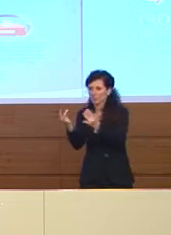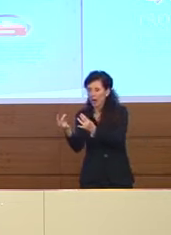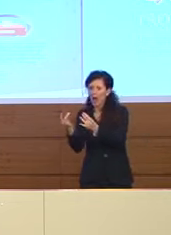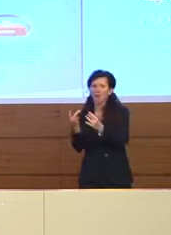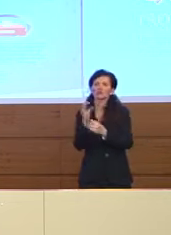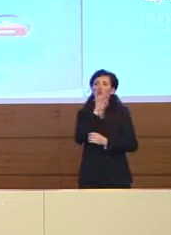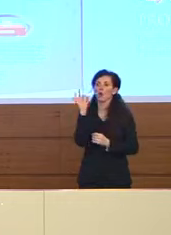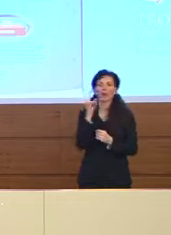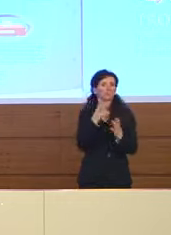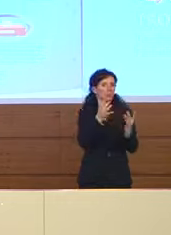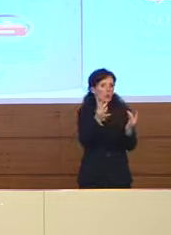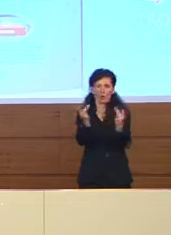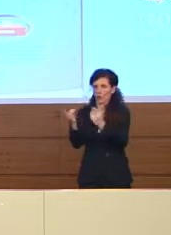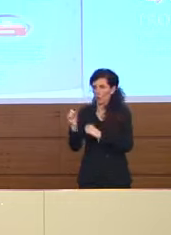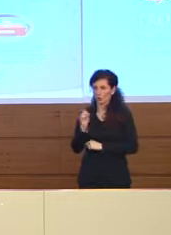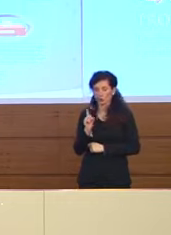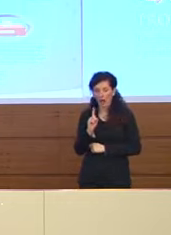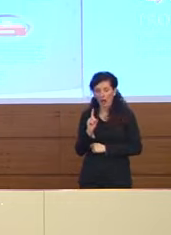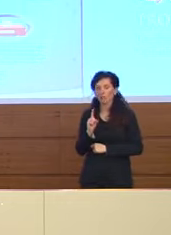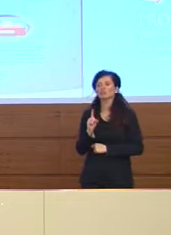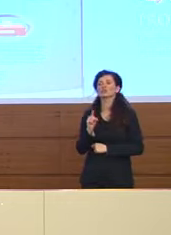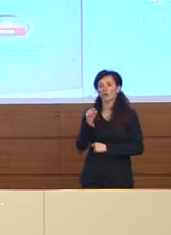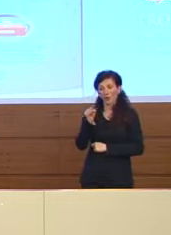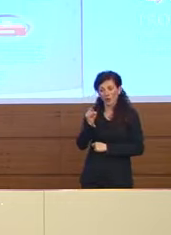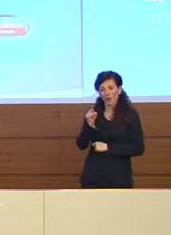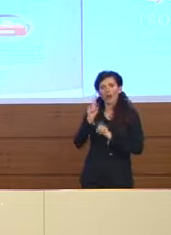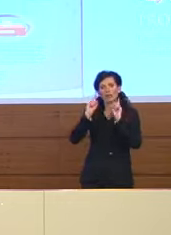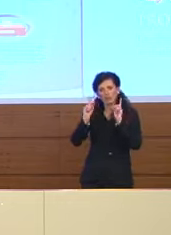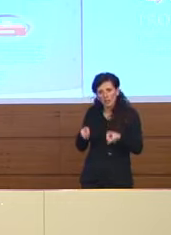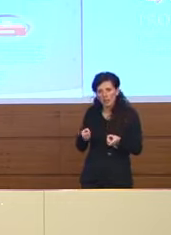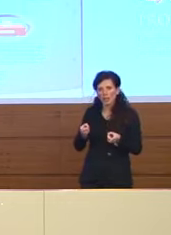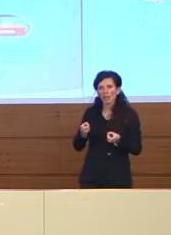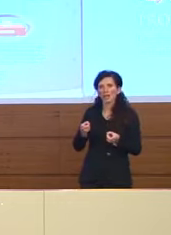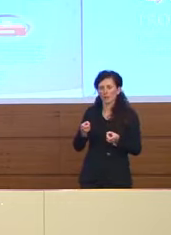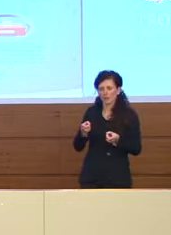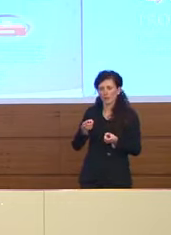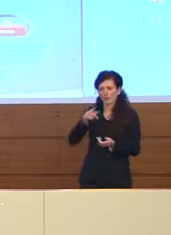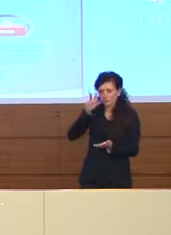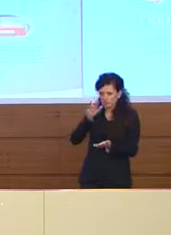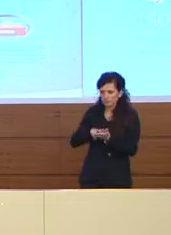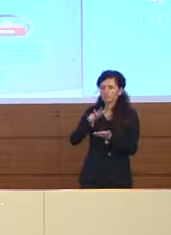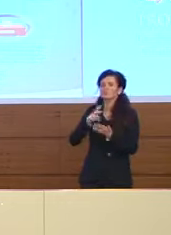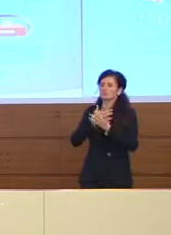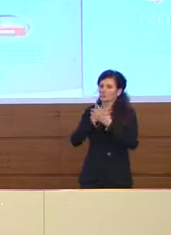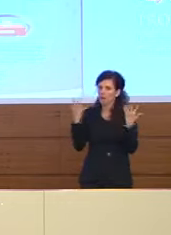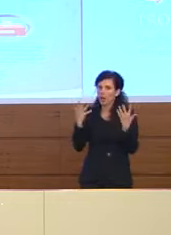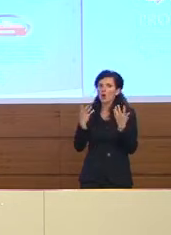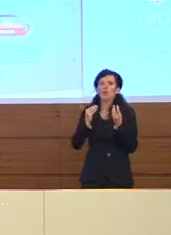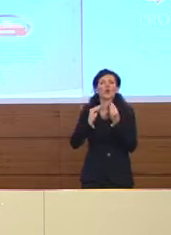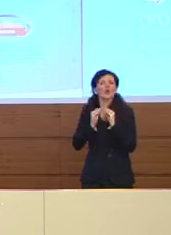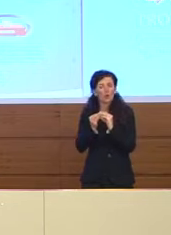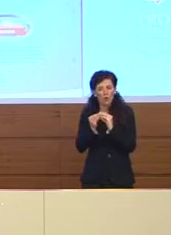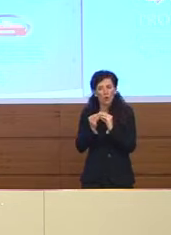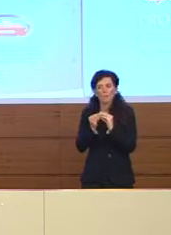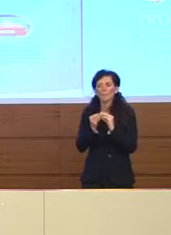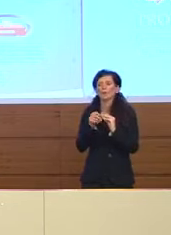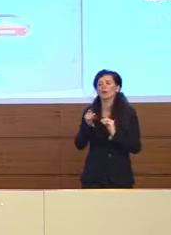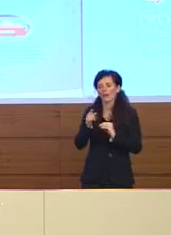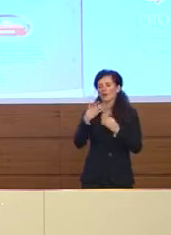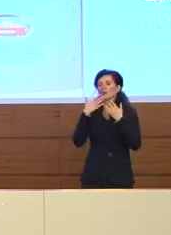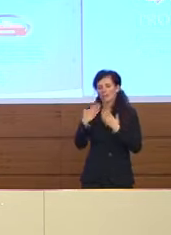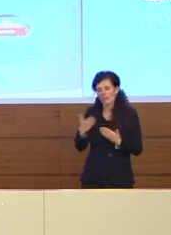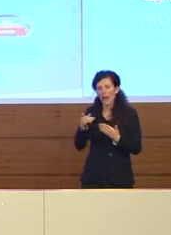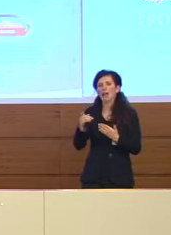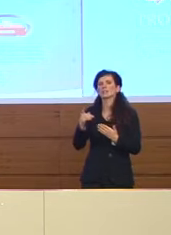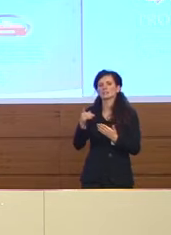definito deve essere accertata attraverso la complementazione dell'esame